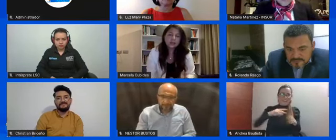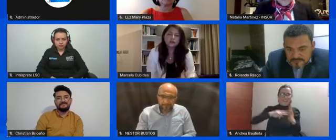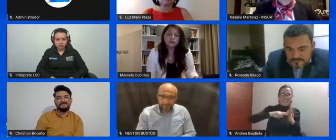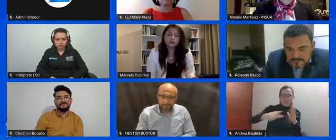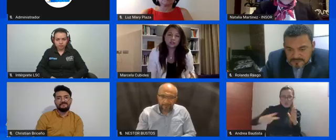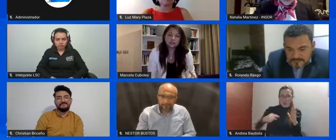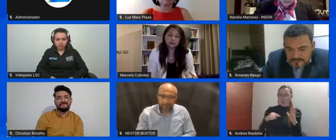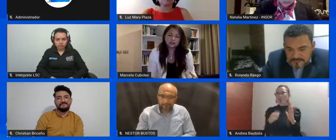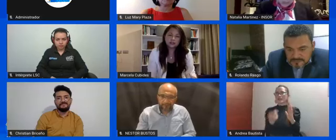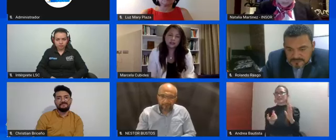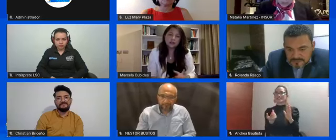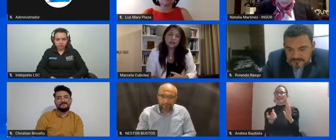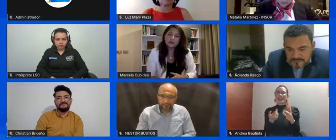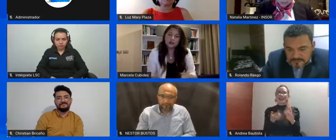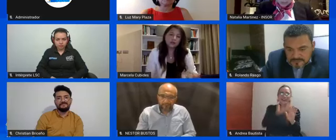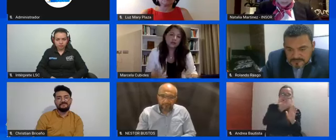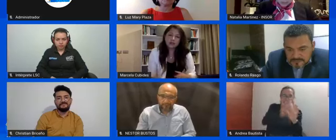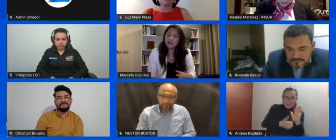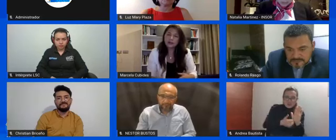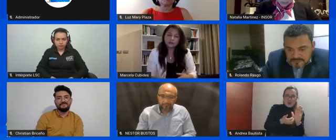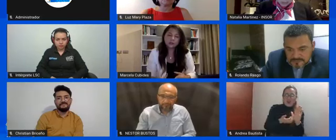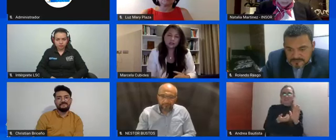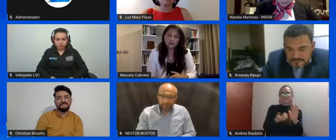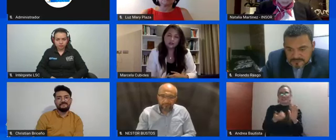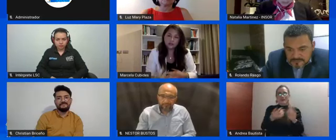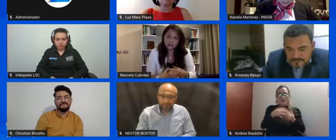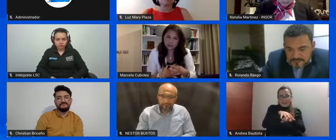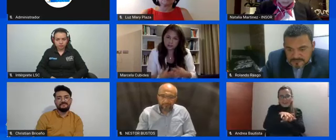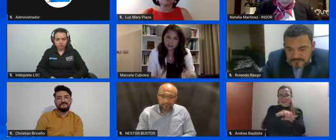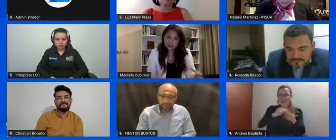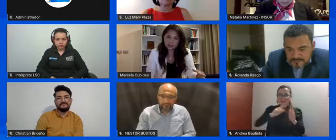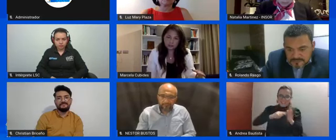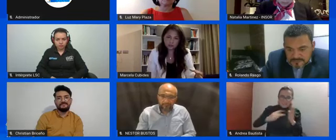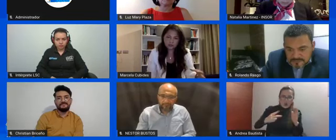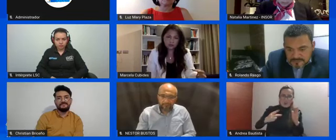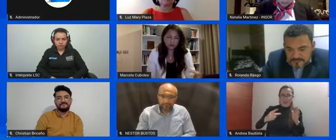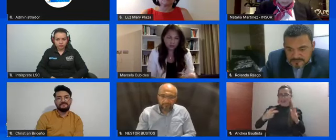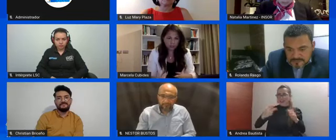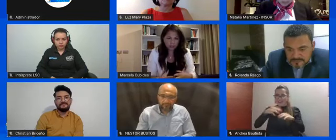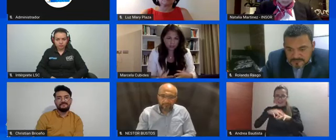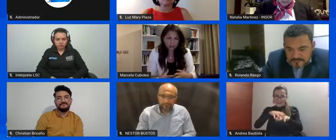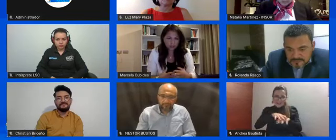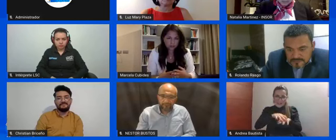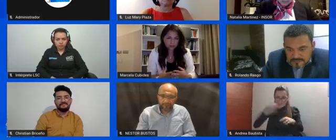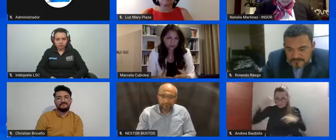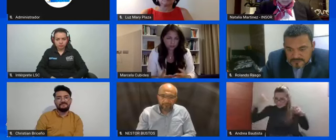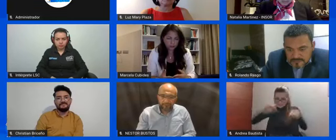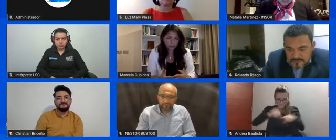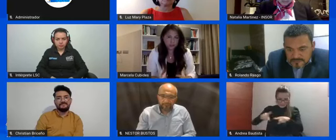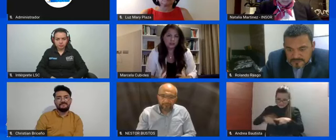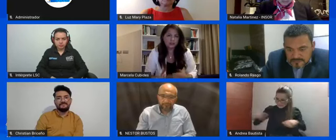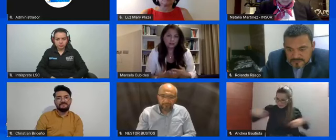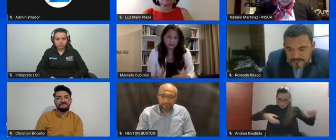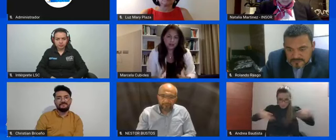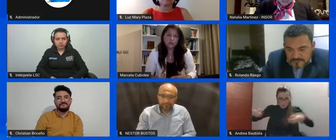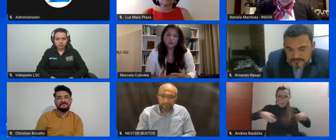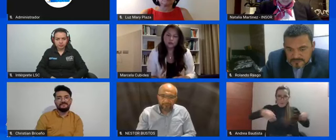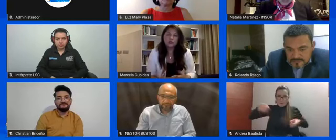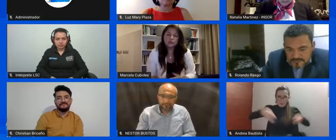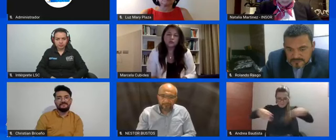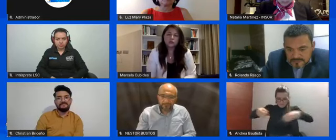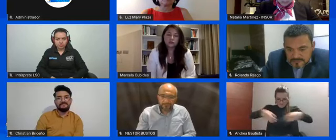con este diagnóstico que ya existía para lograr crear contenidos y la verdad es que ahí el equipo de Isor hizo un trabajo impresionante en empezar